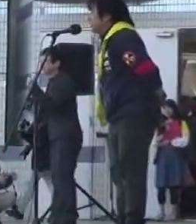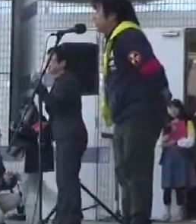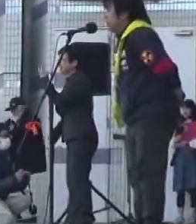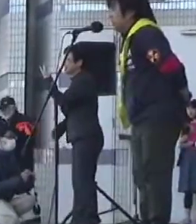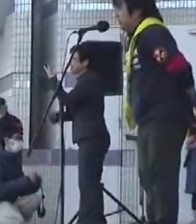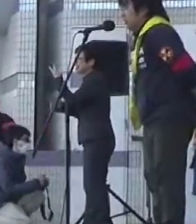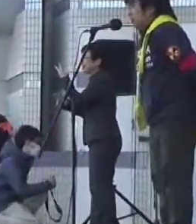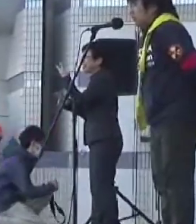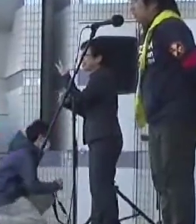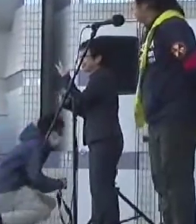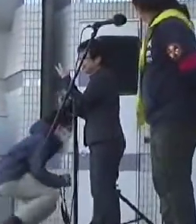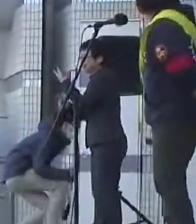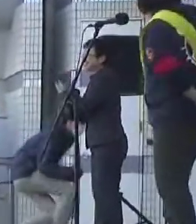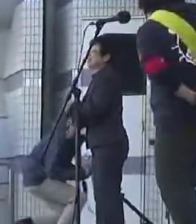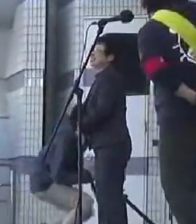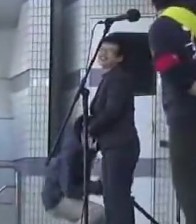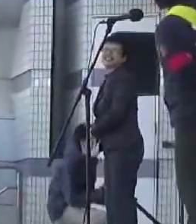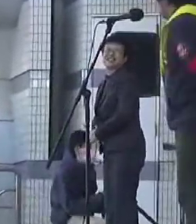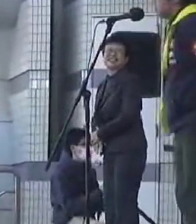3.21